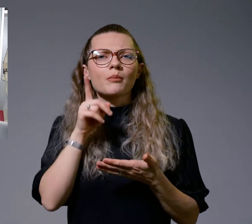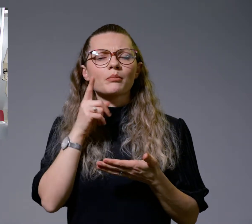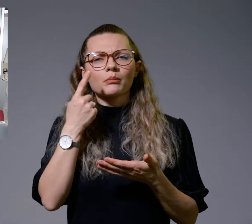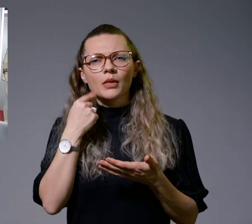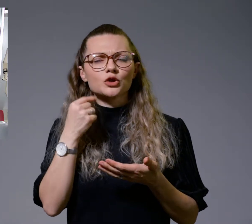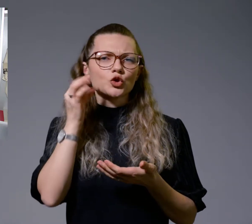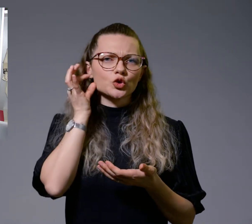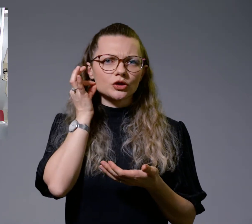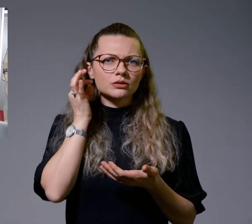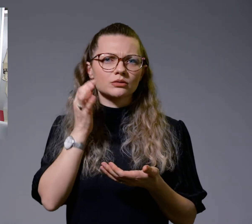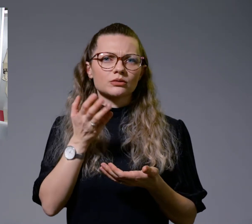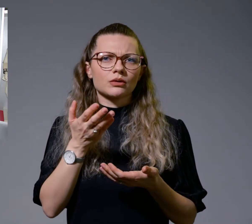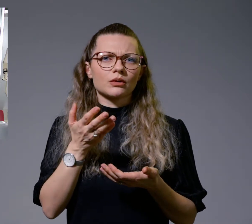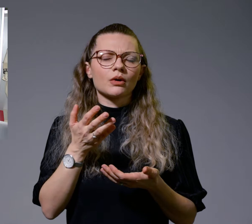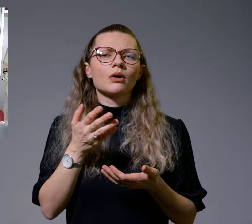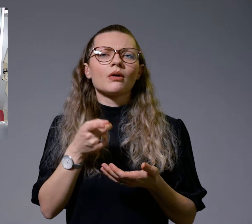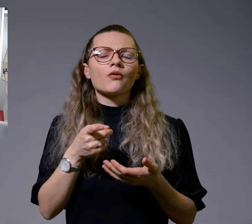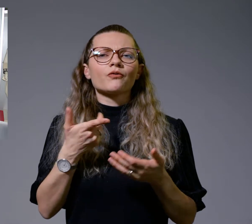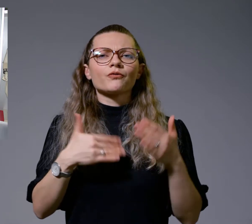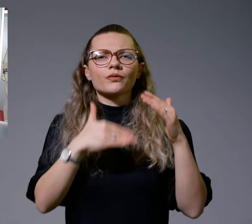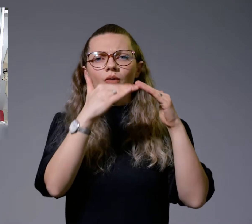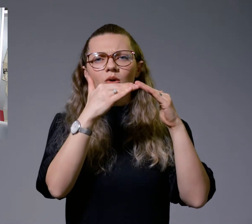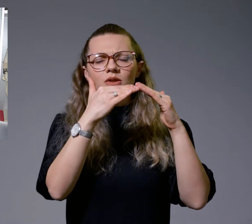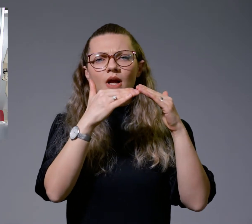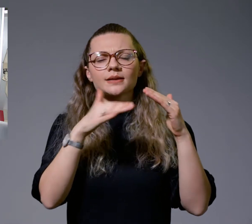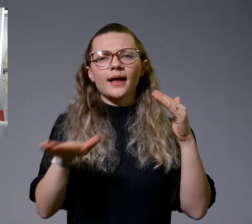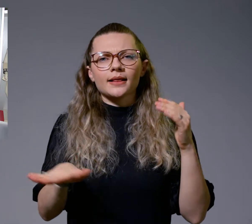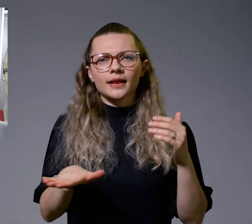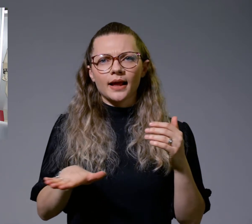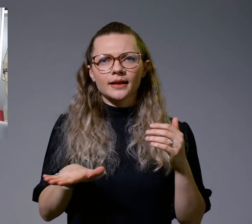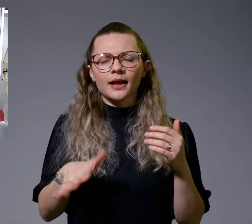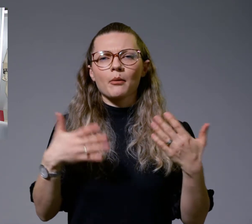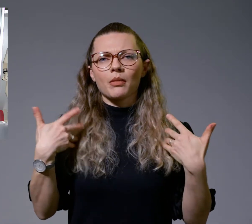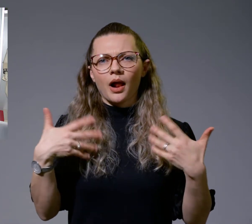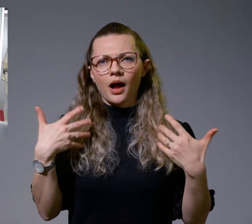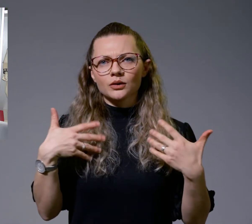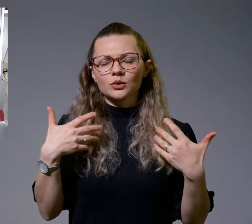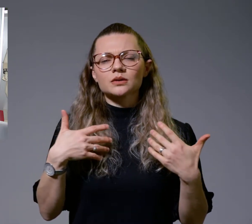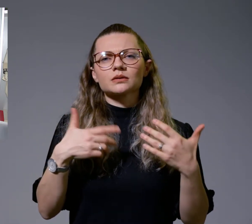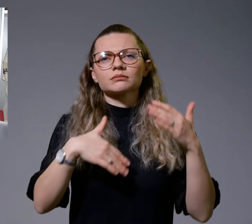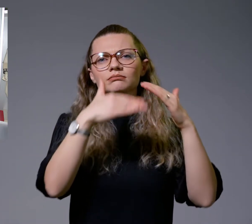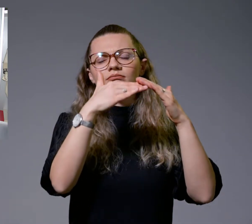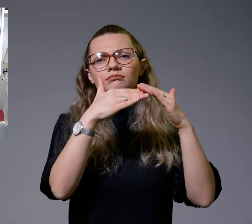машка, женска, возраста, детство, младост, зрело доба,